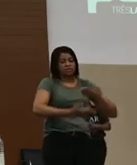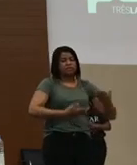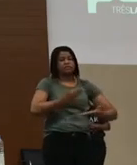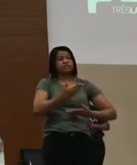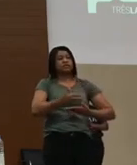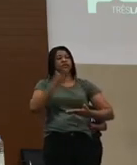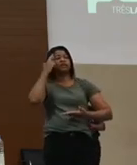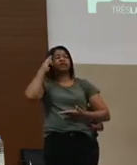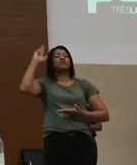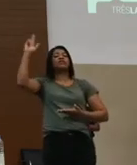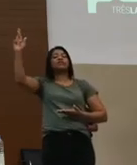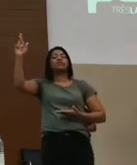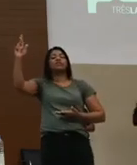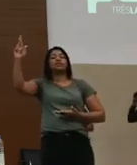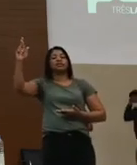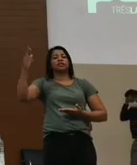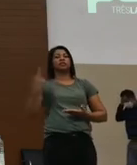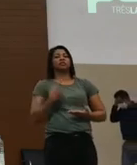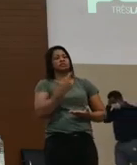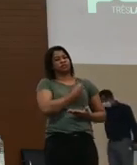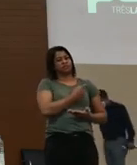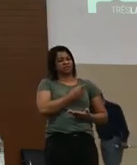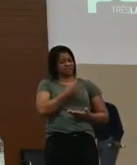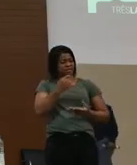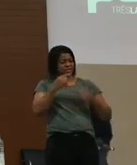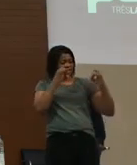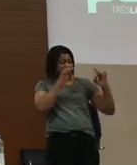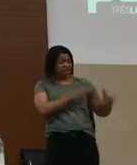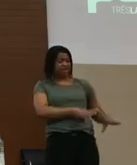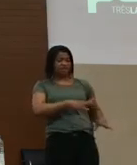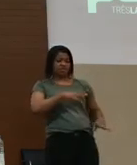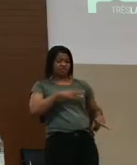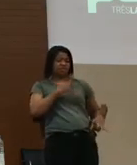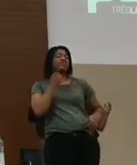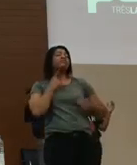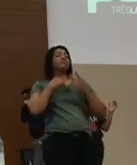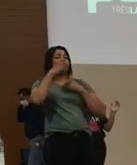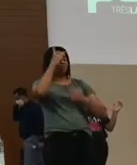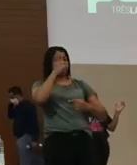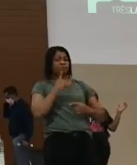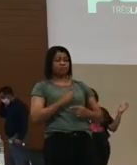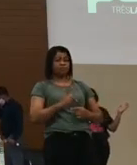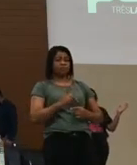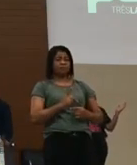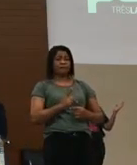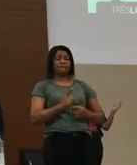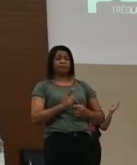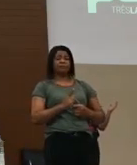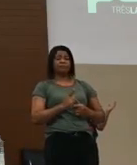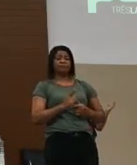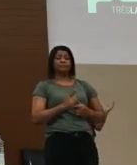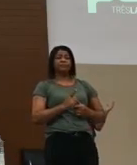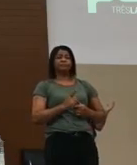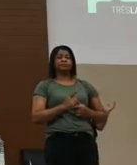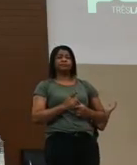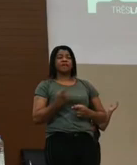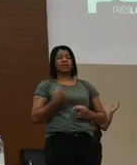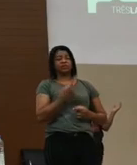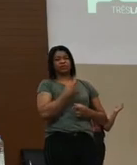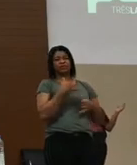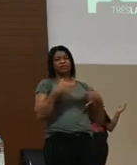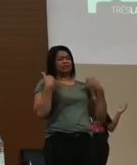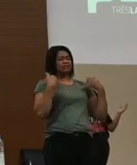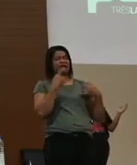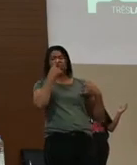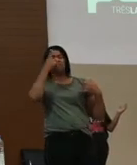Senhor. Ó Deus, e desse compromisso conosco mesmo. Ó Deus, os nossos, ó Deus amado, ó Pai amado, ó Deus, as nossas vaidades,